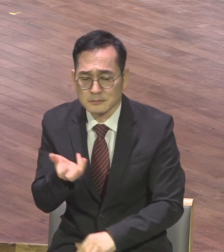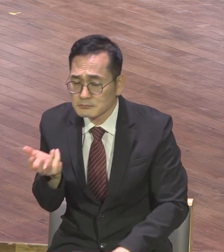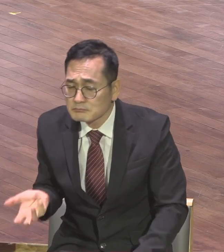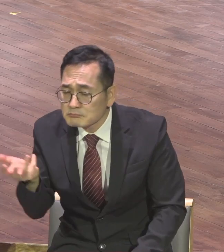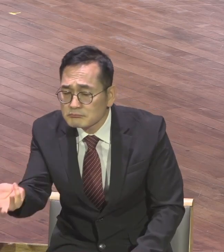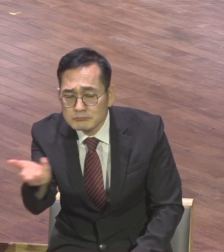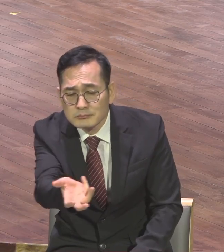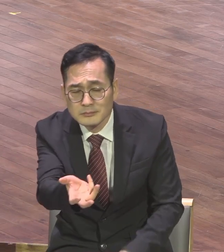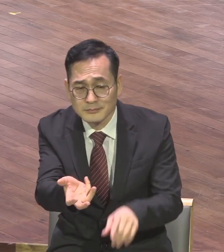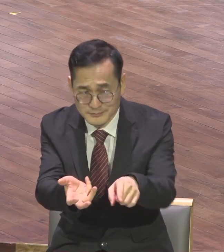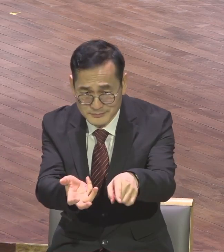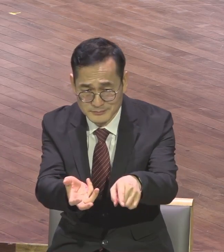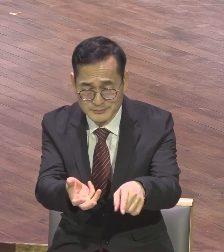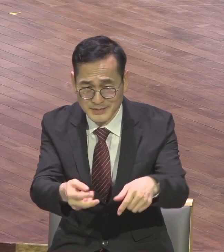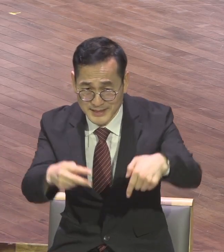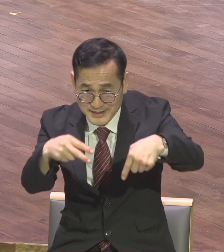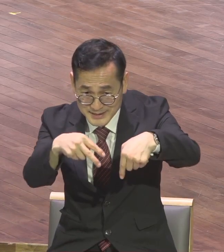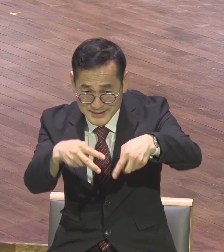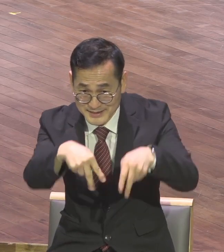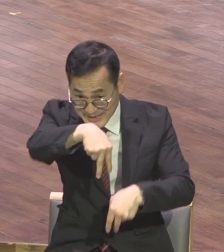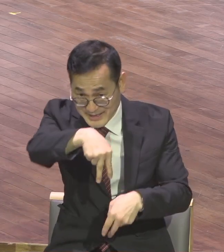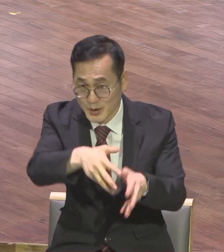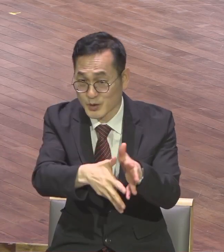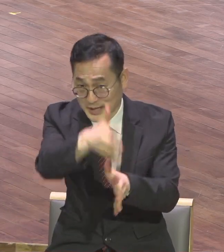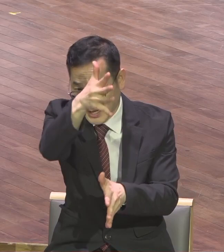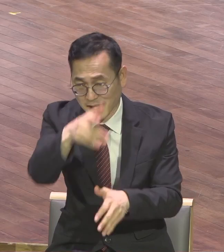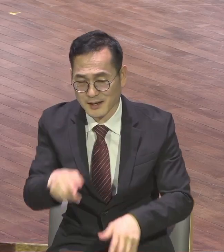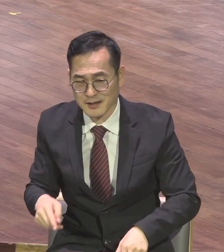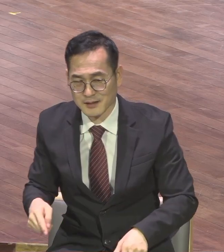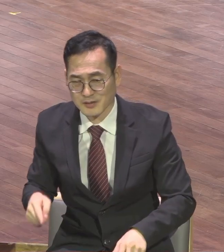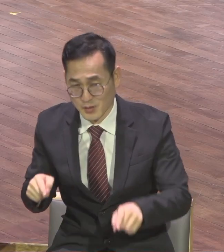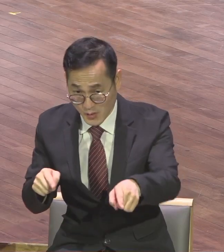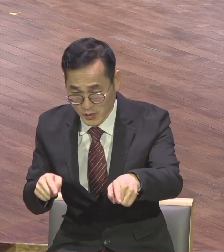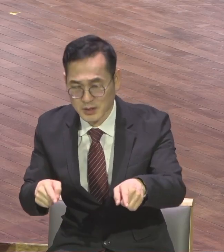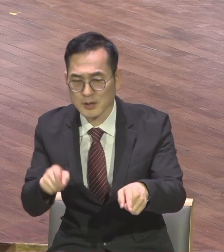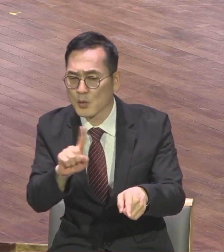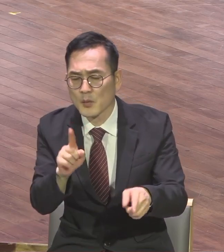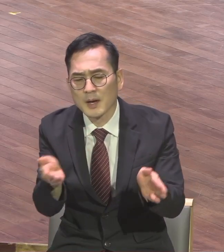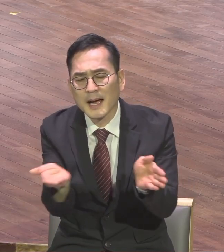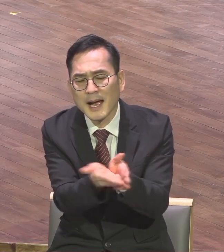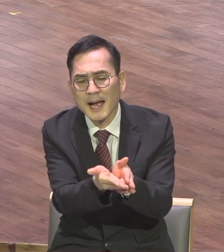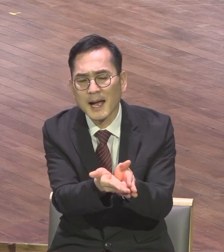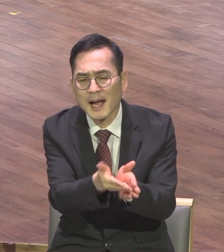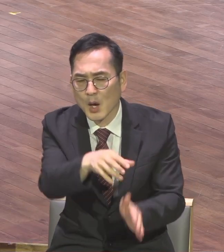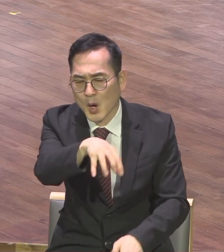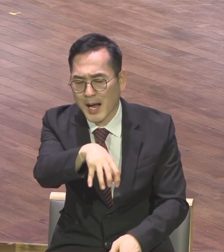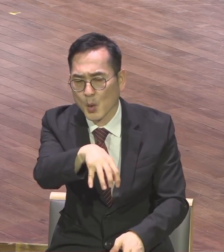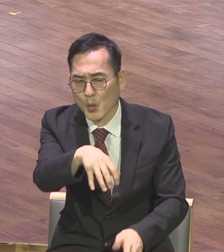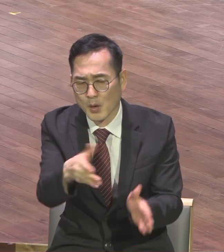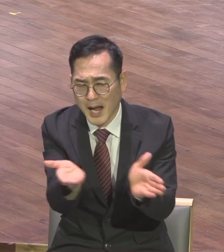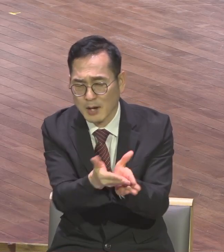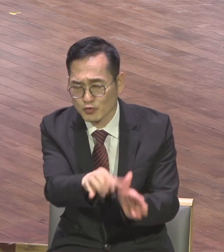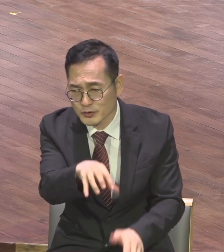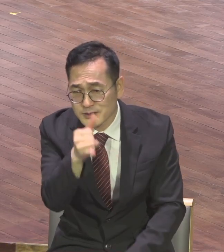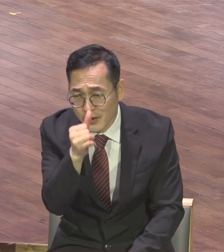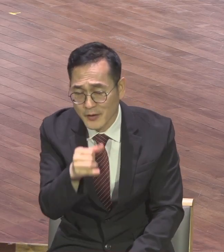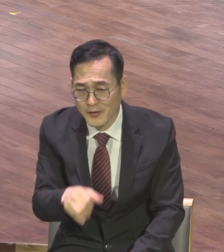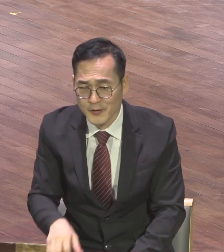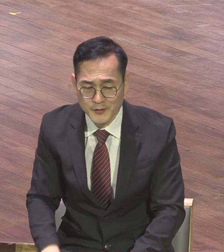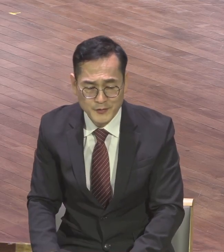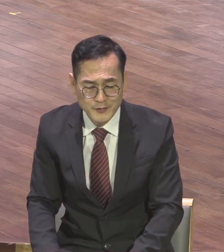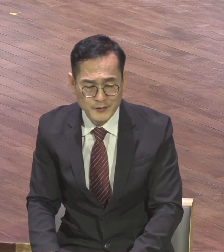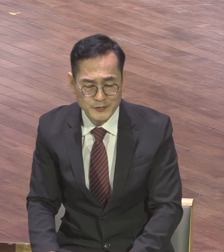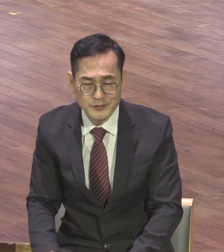거쳐가지고 데살로니가로 향하고 있습니다. 데살로니가는 항구 도시입니다. 마게도냐의 수도로서 서울이